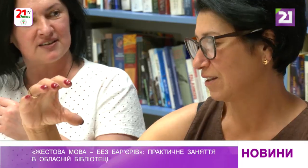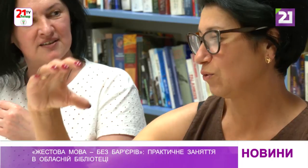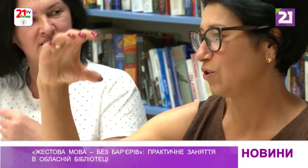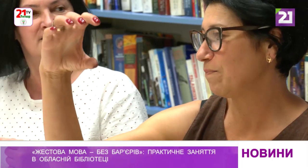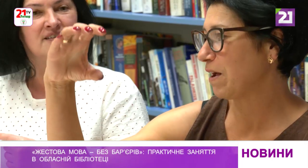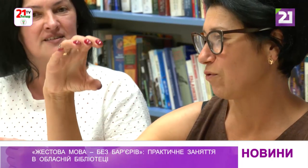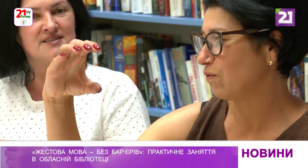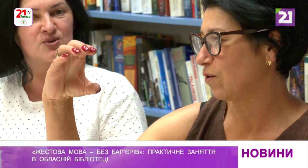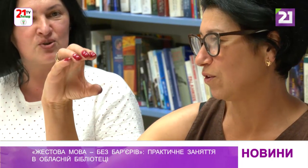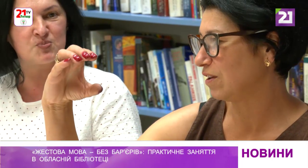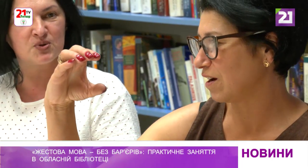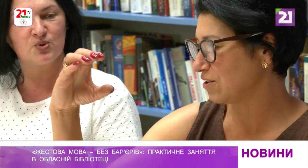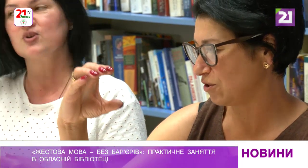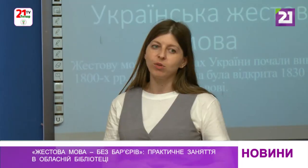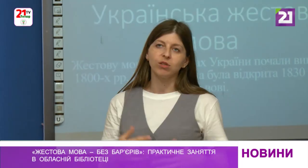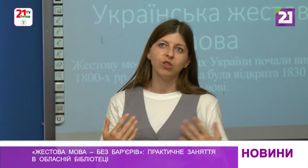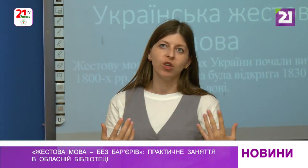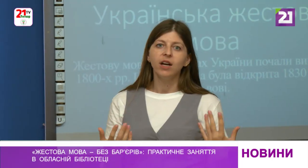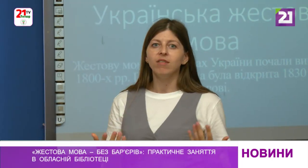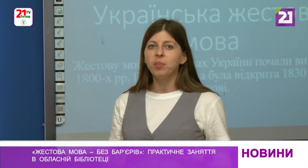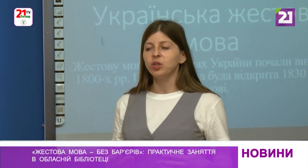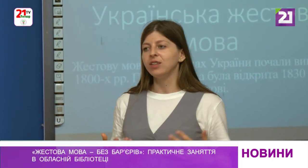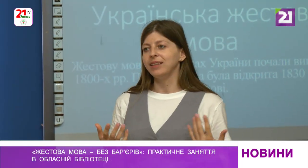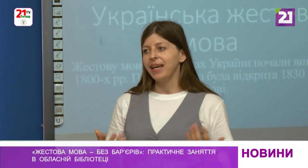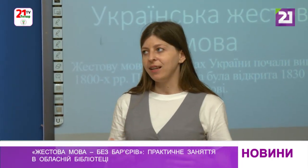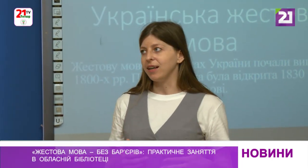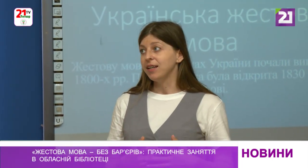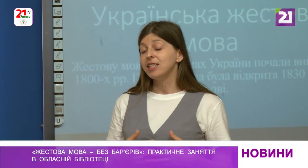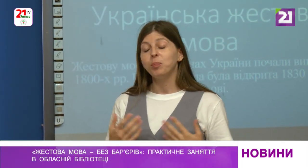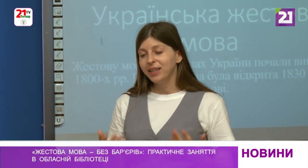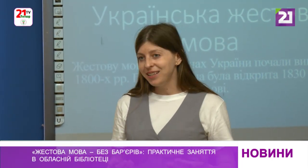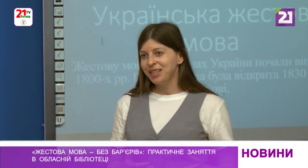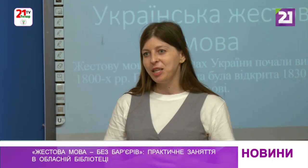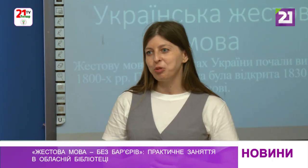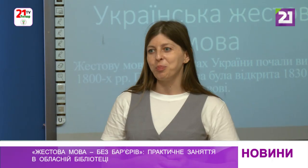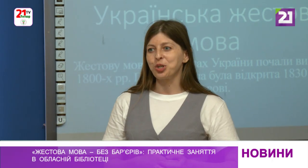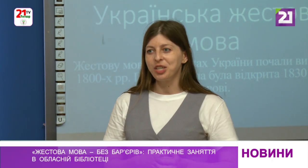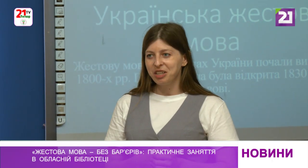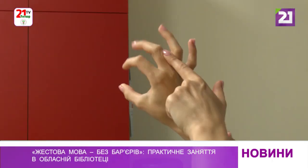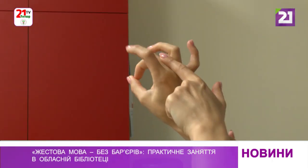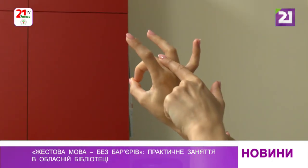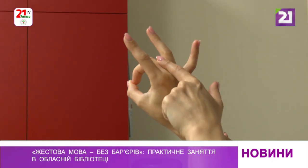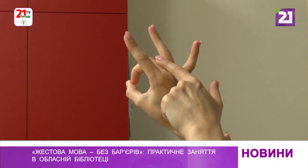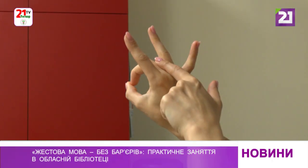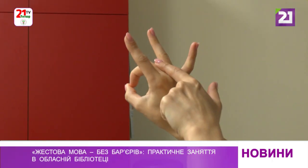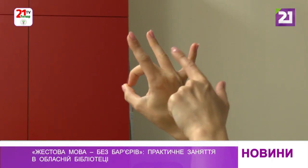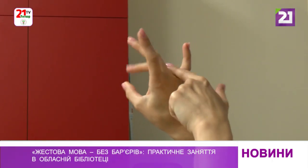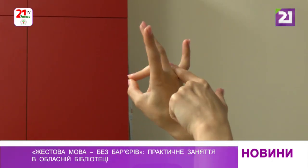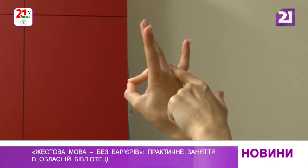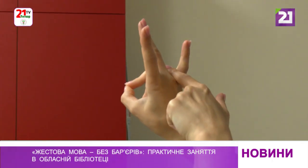розповіла, що у світі є багато різних жестових мов. Їх кількість коливається від 150 до 300. Українська жестова мова